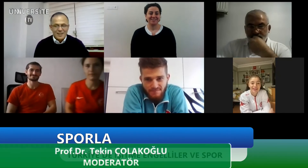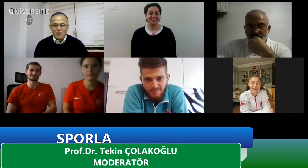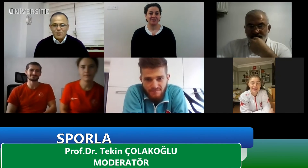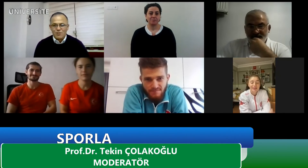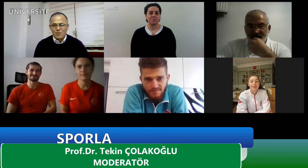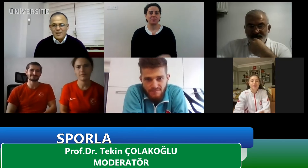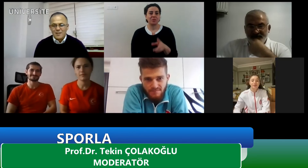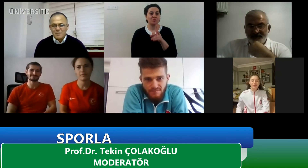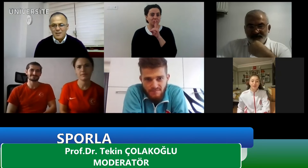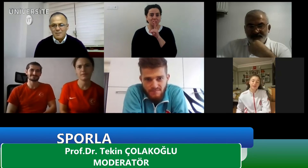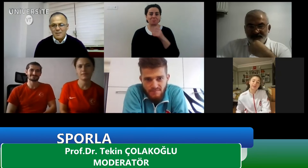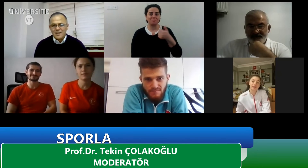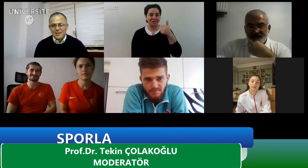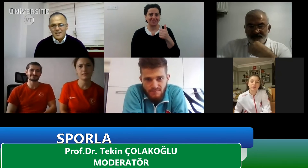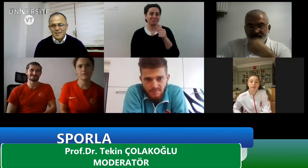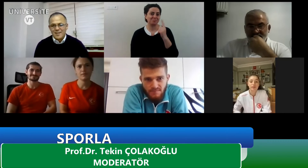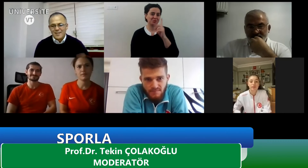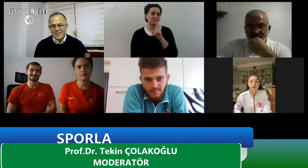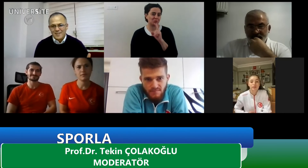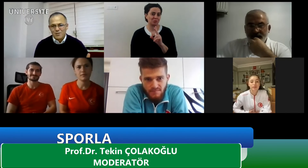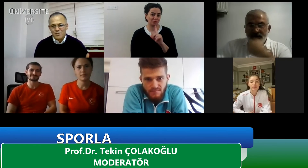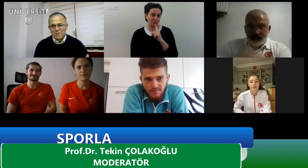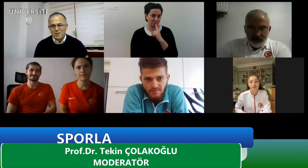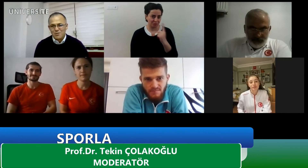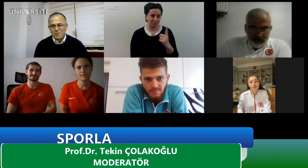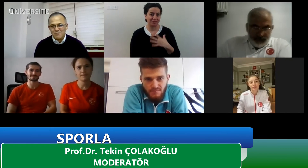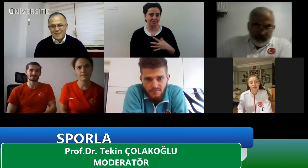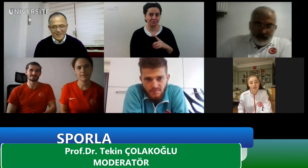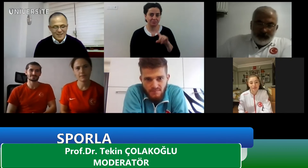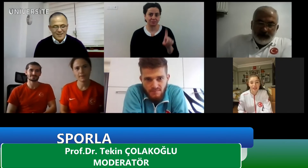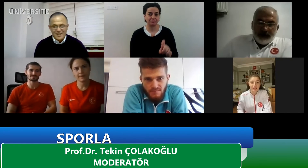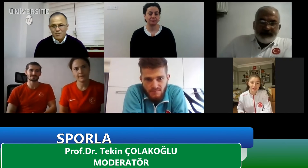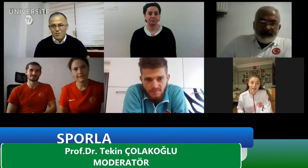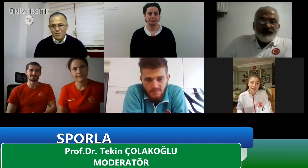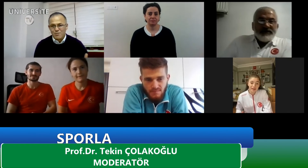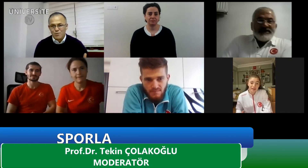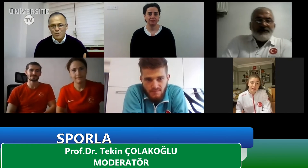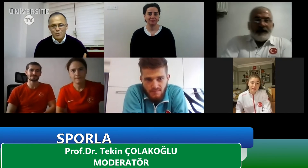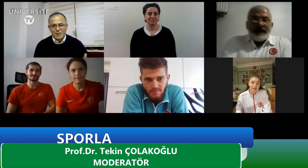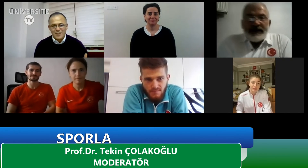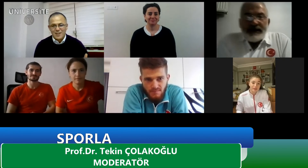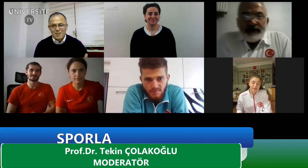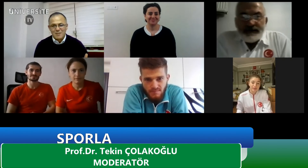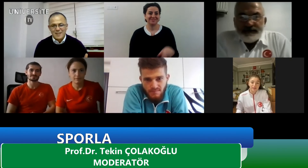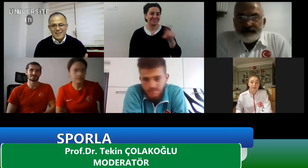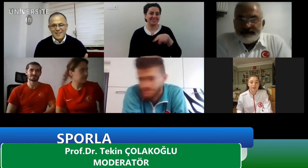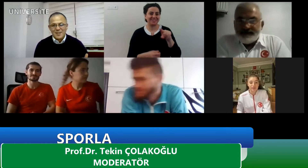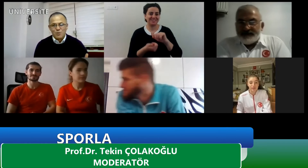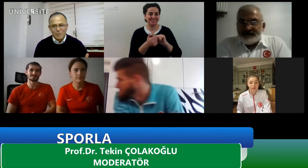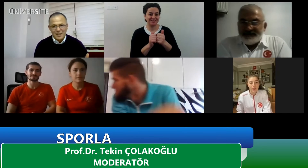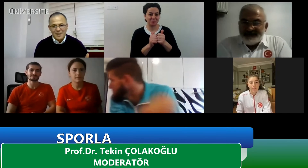Evet. Son söz olarak Sayın Başkanım yine size söz vermek istiyorum. Evet. Sonuçta tüm